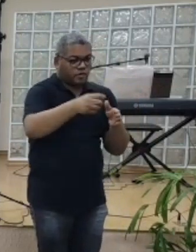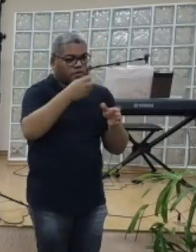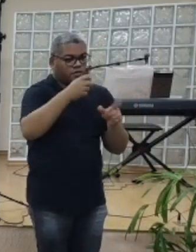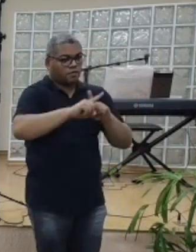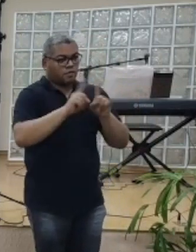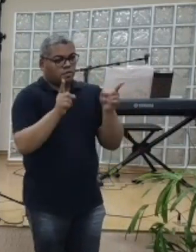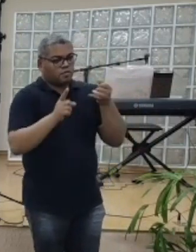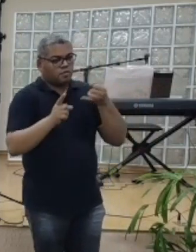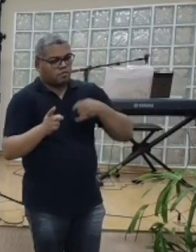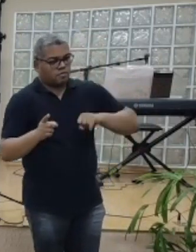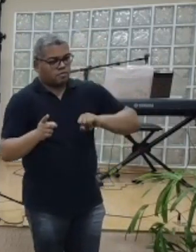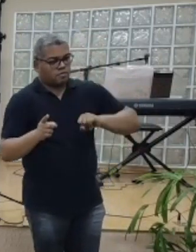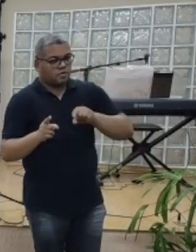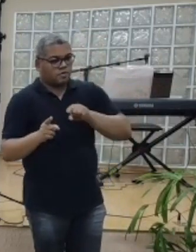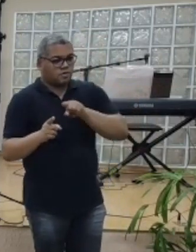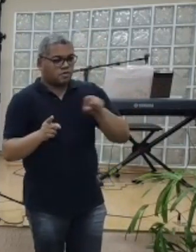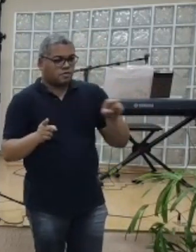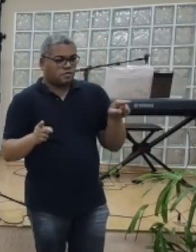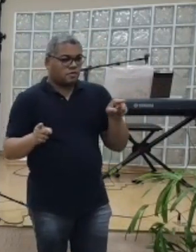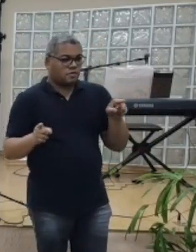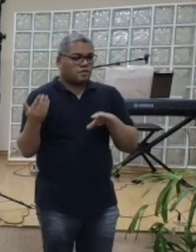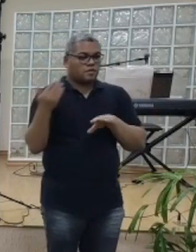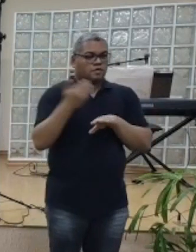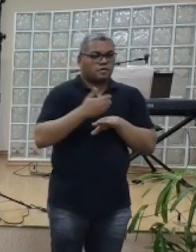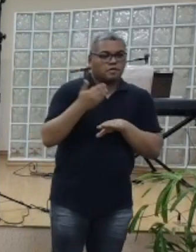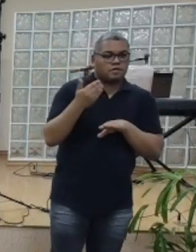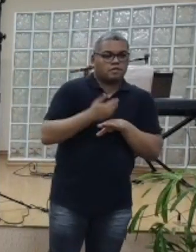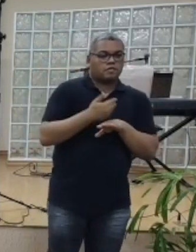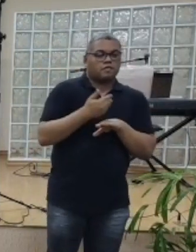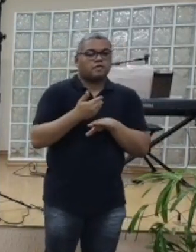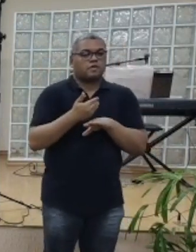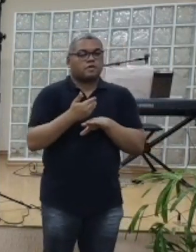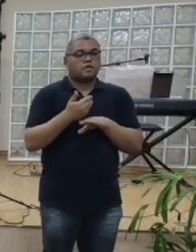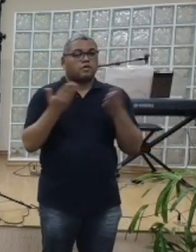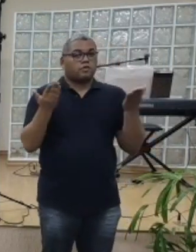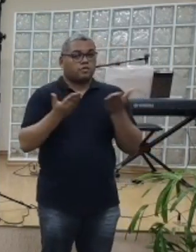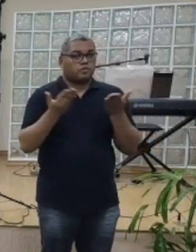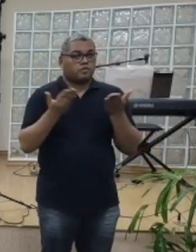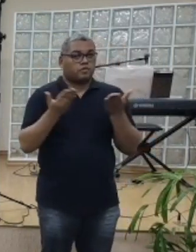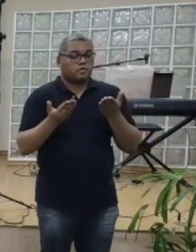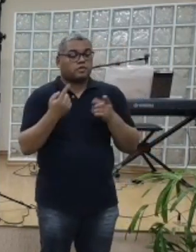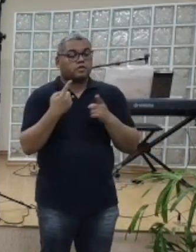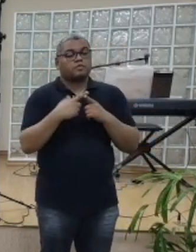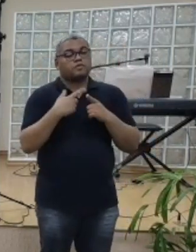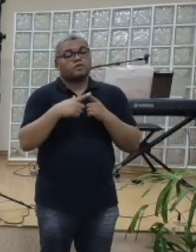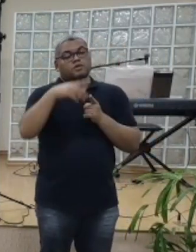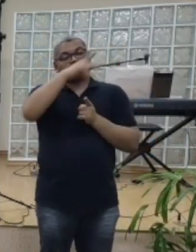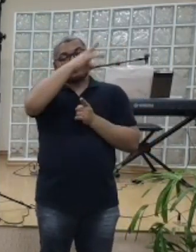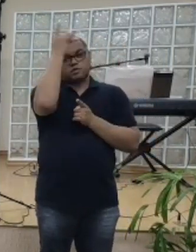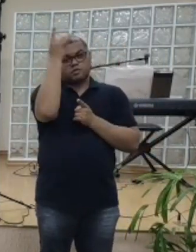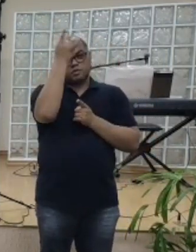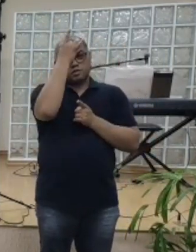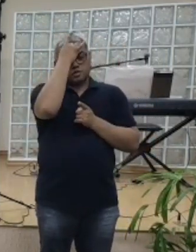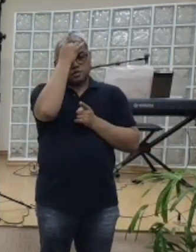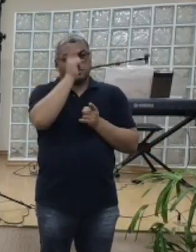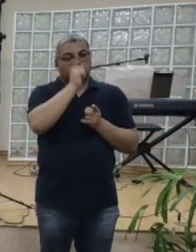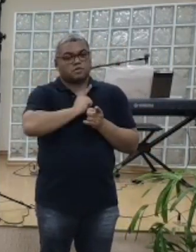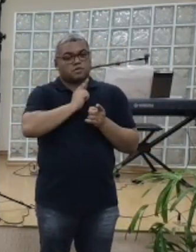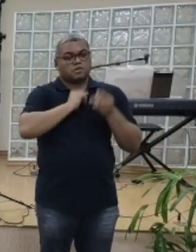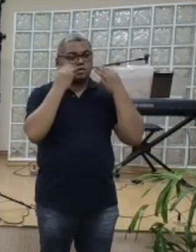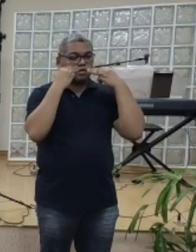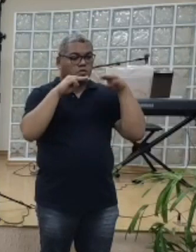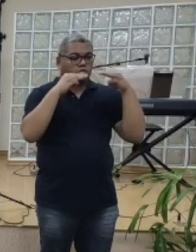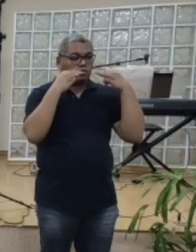veio hoje, é porque o Espírito Santo tem uma mensagem para o seu coração. E por